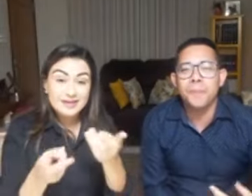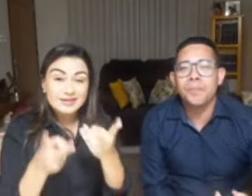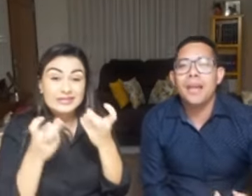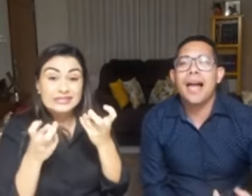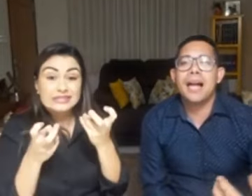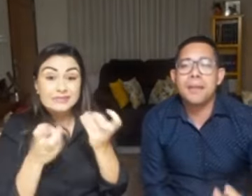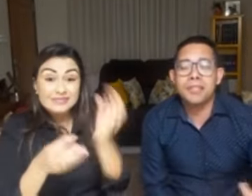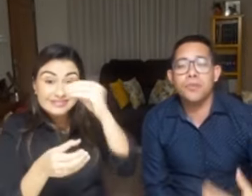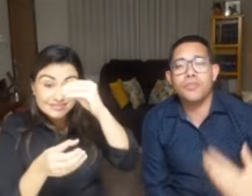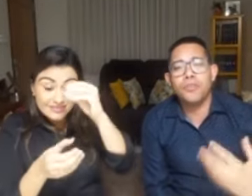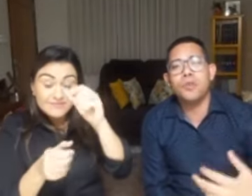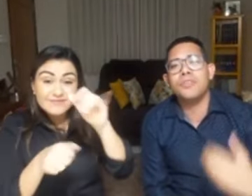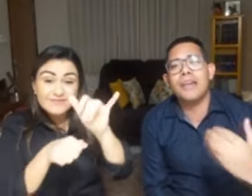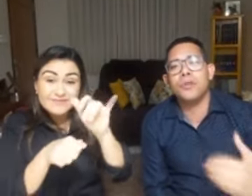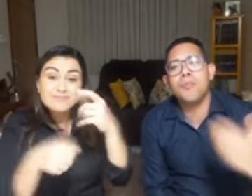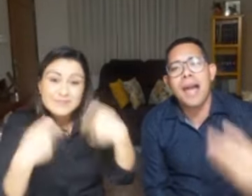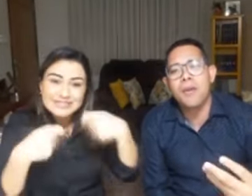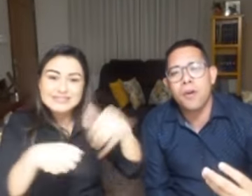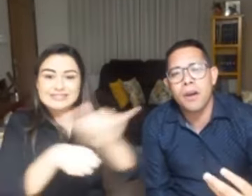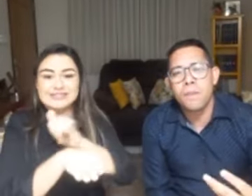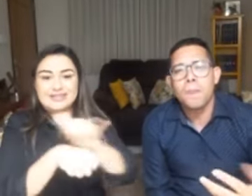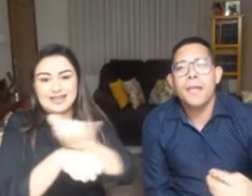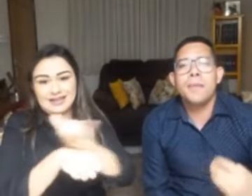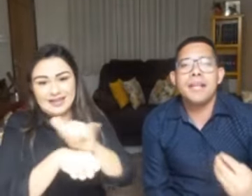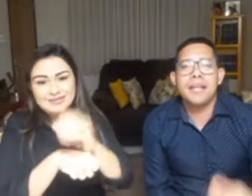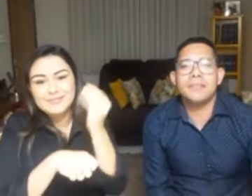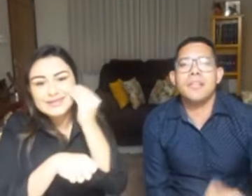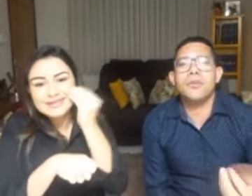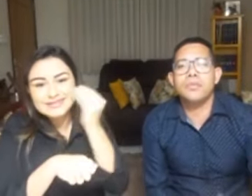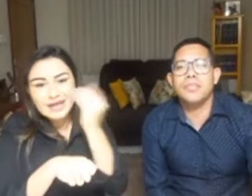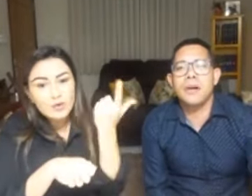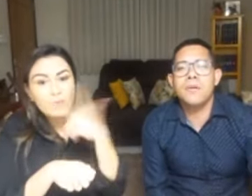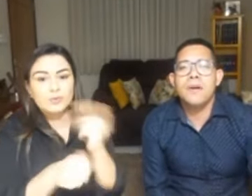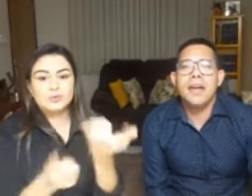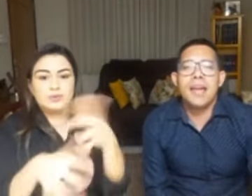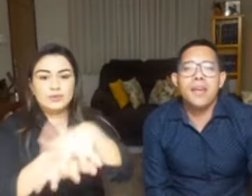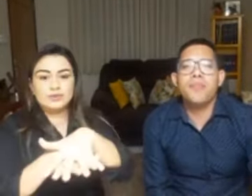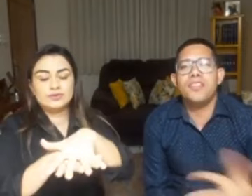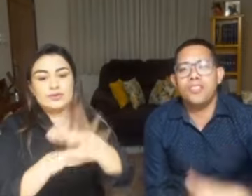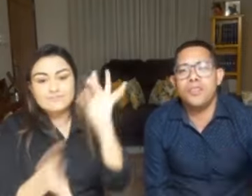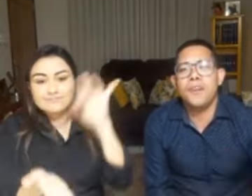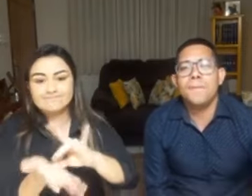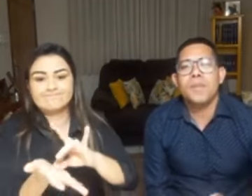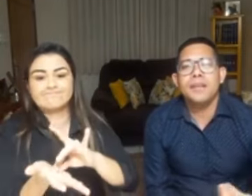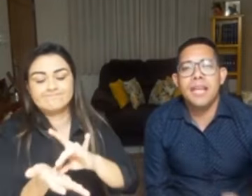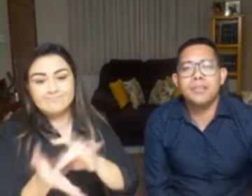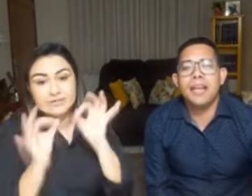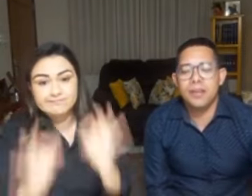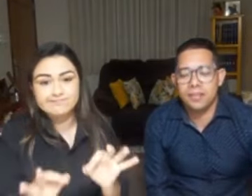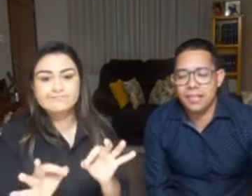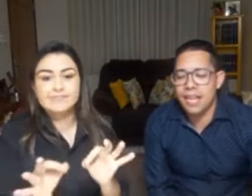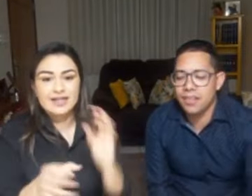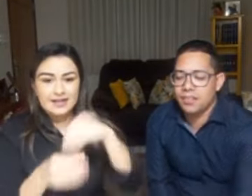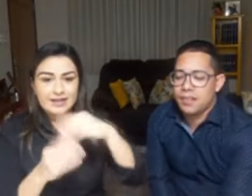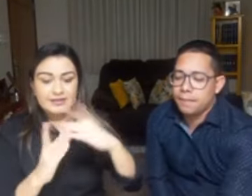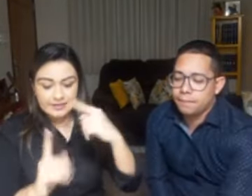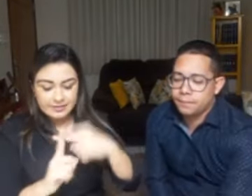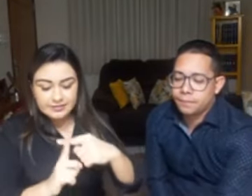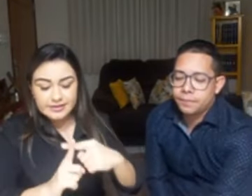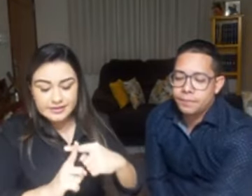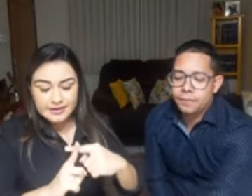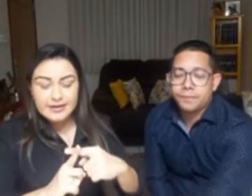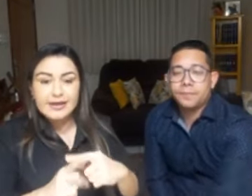estrutura acaba sendo um dificultador maior para ter essa inclusão efetiva dentro das nossas igrejas, né?